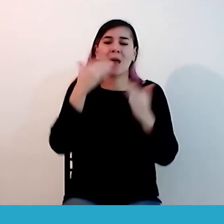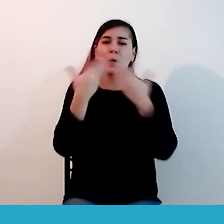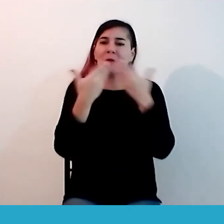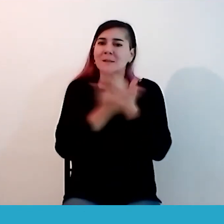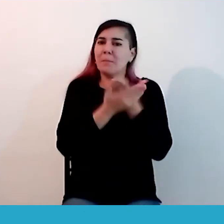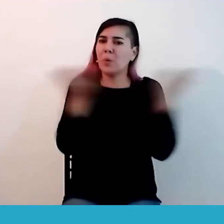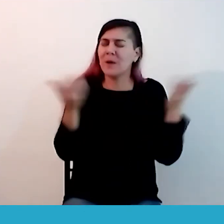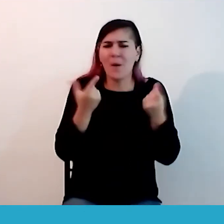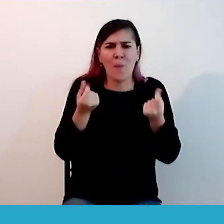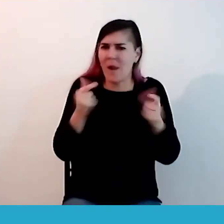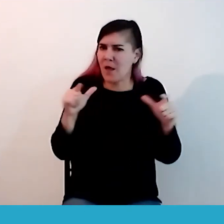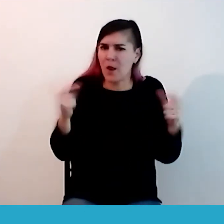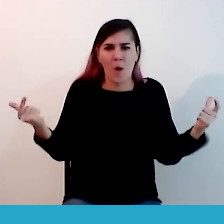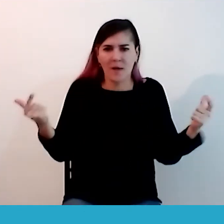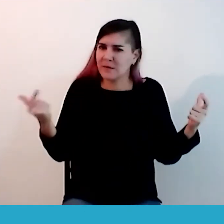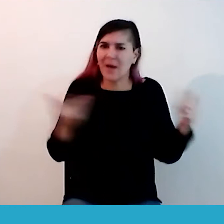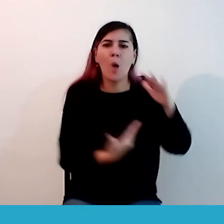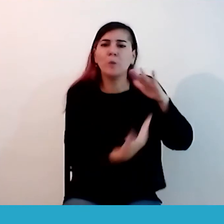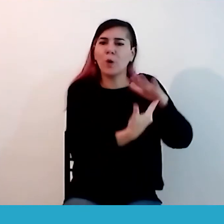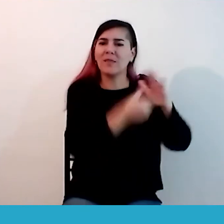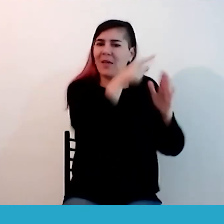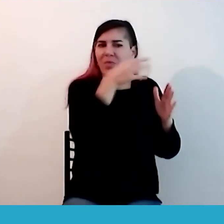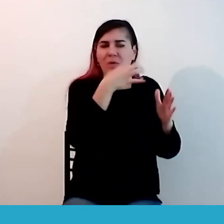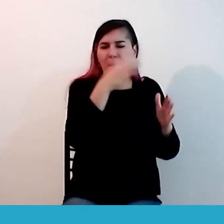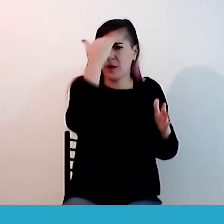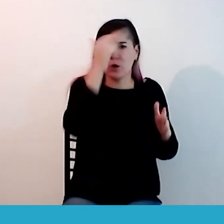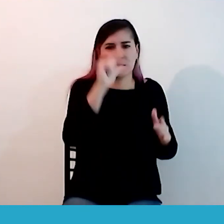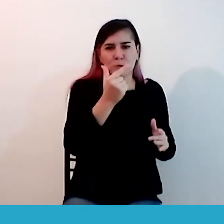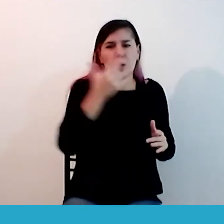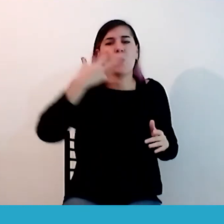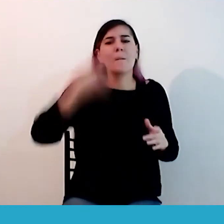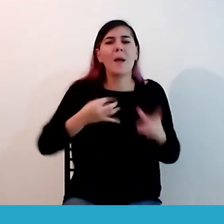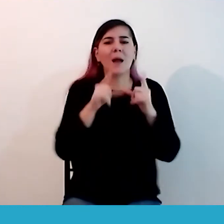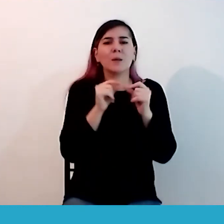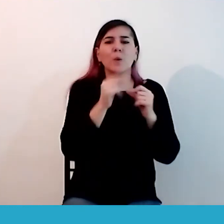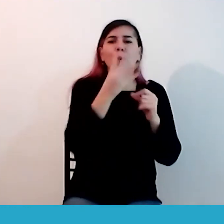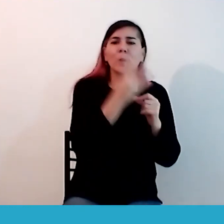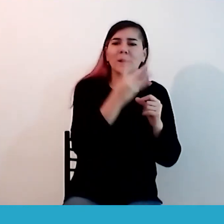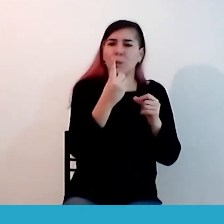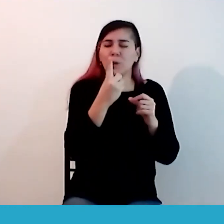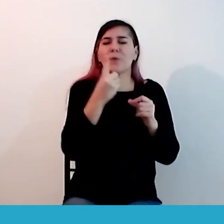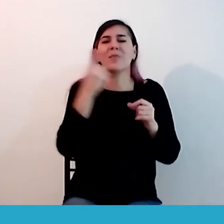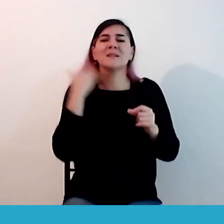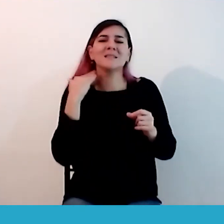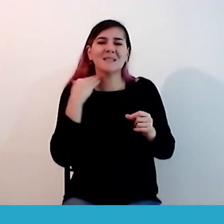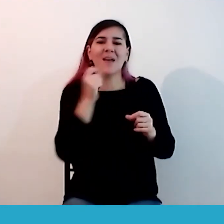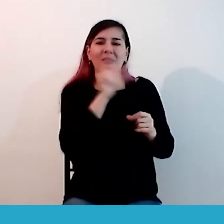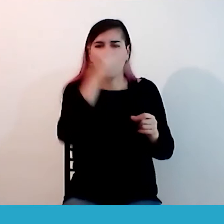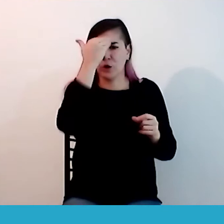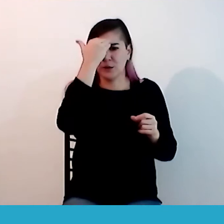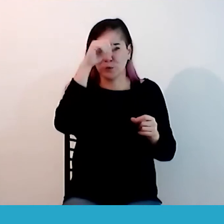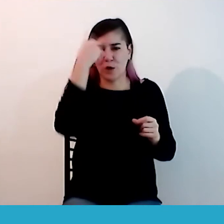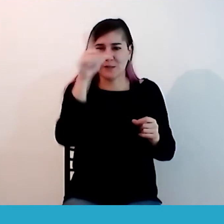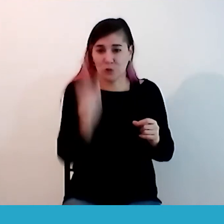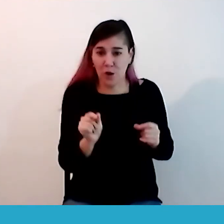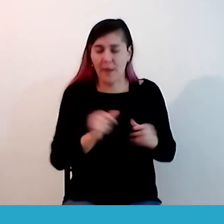toda validez, debiendo las autoridades declararla inconstitucional en cumplimiento de los artículos 41 y 16 de la Constitución Nacional,